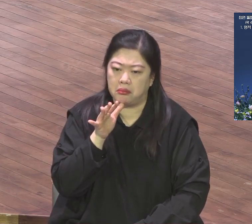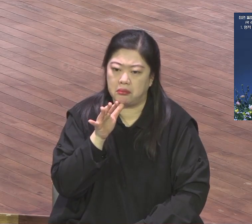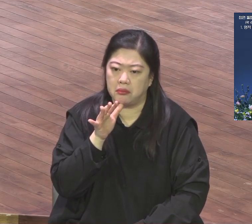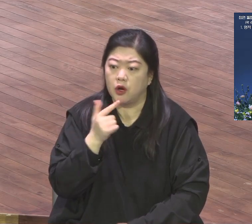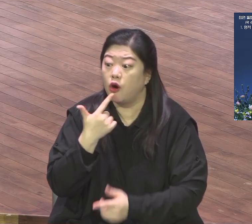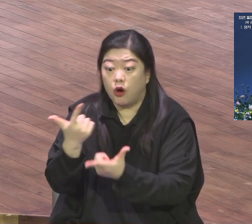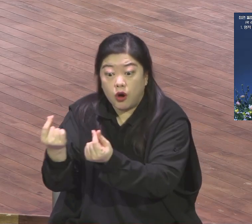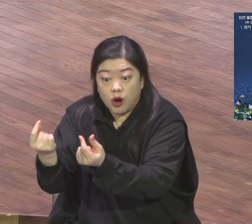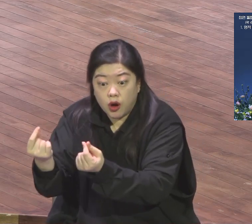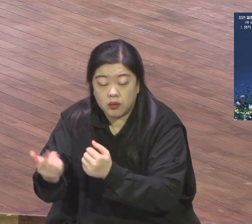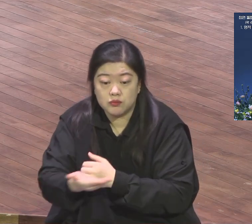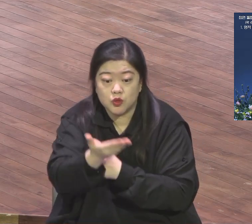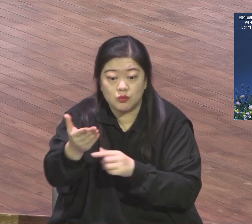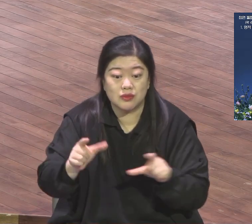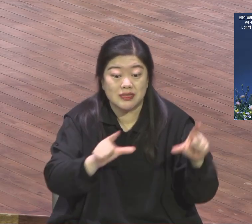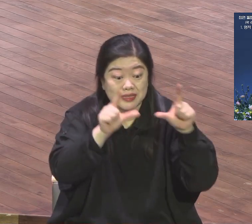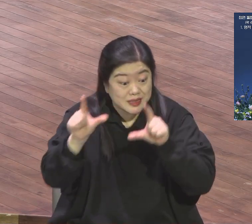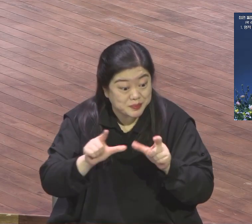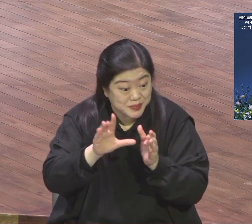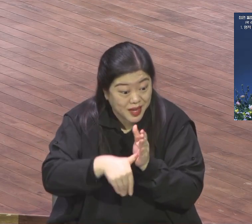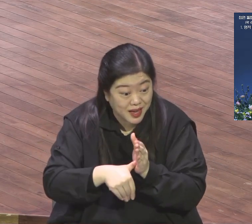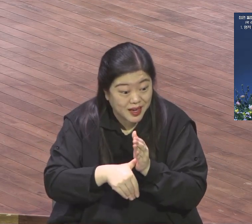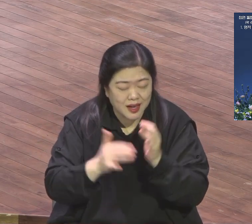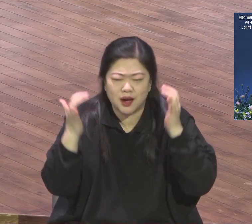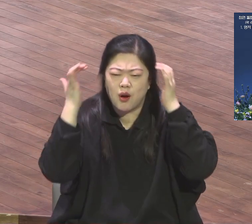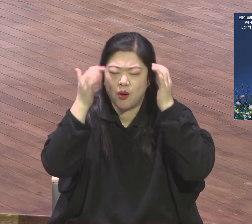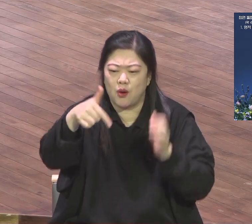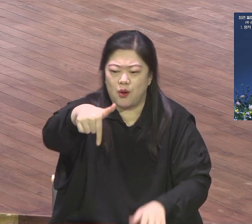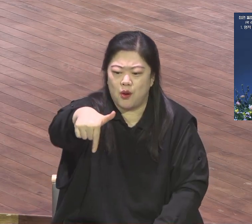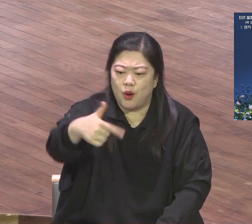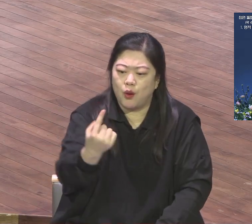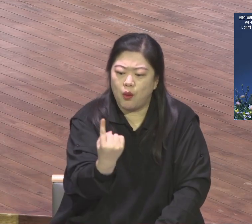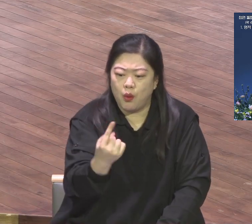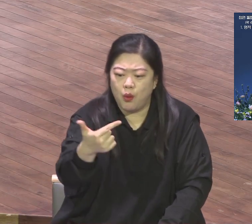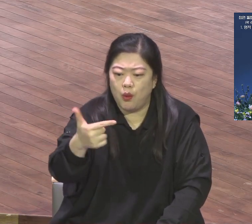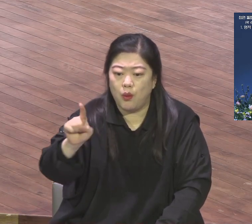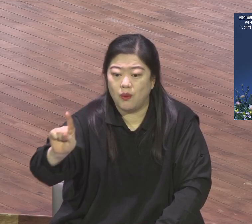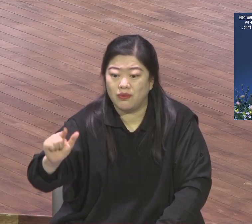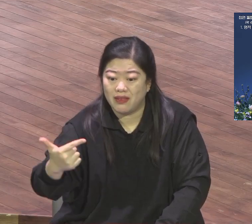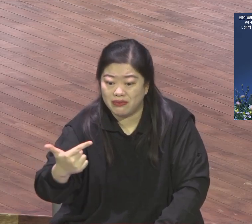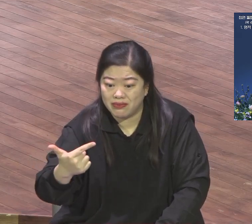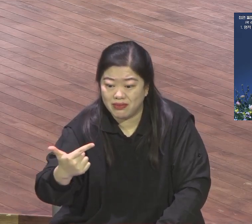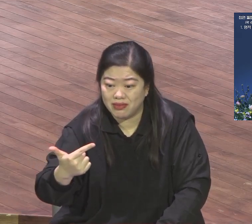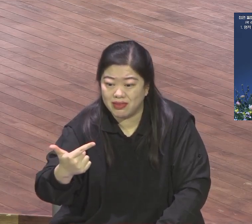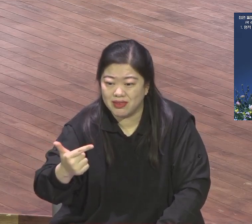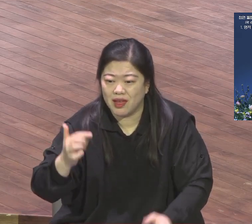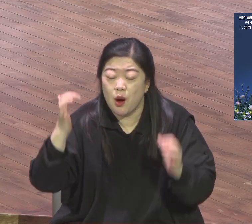고난에는요, 여러분 아셔야 돼요. 고난이 없는 가정이 없습니다.